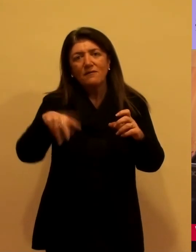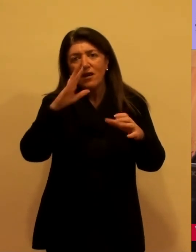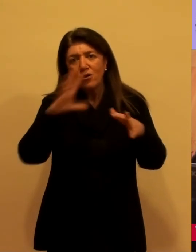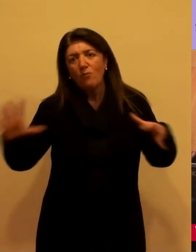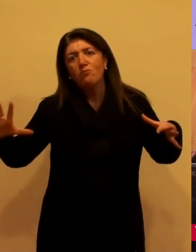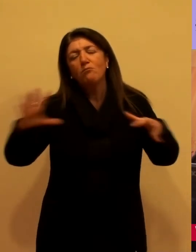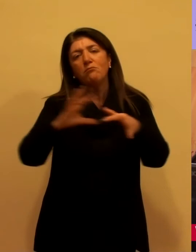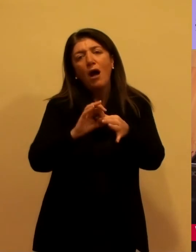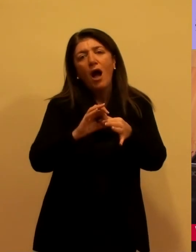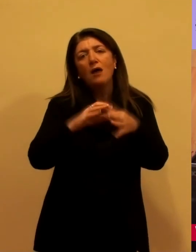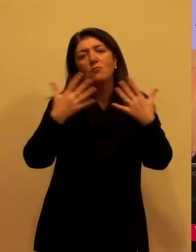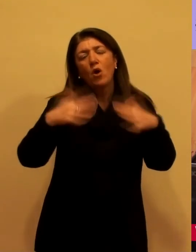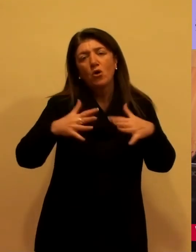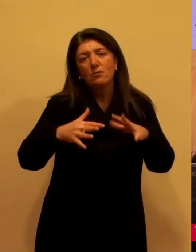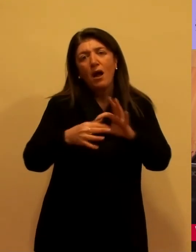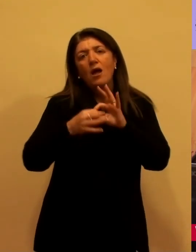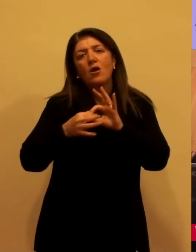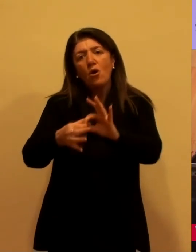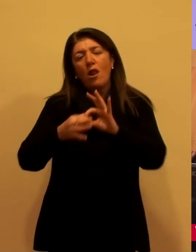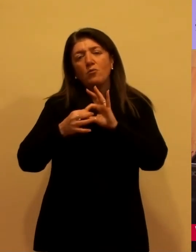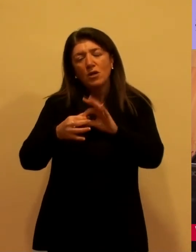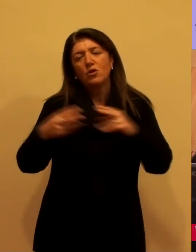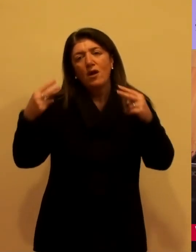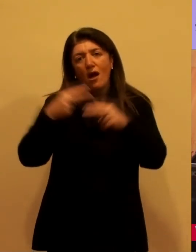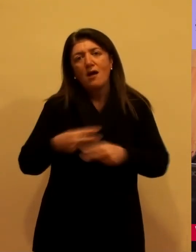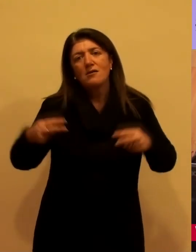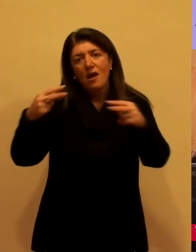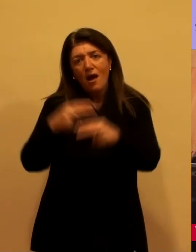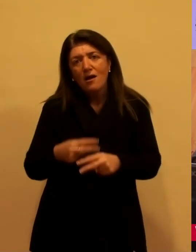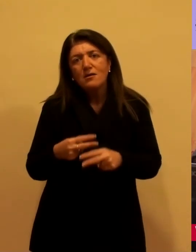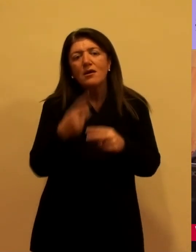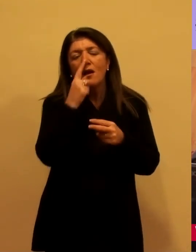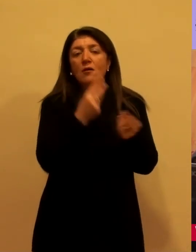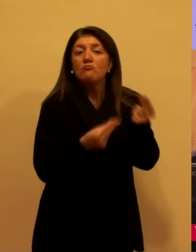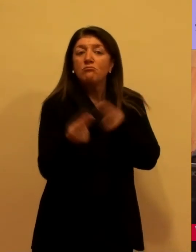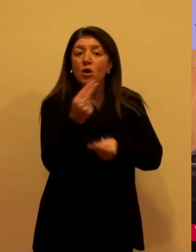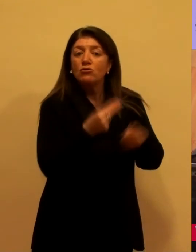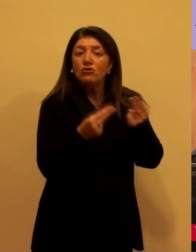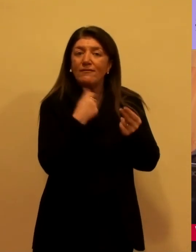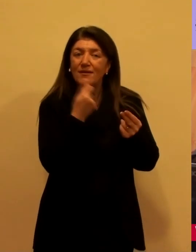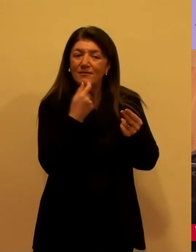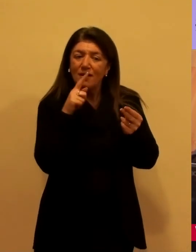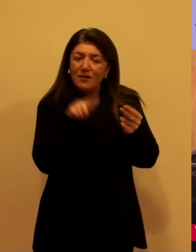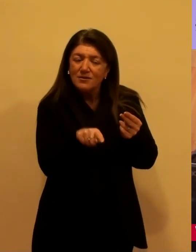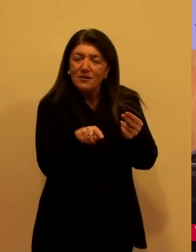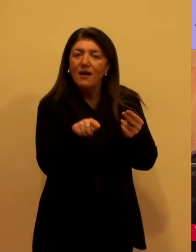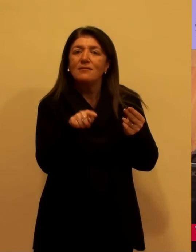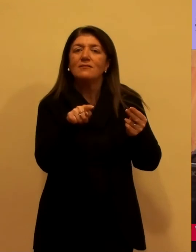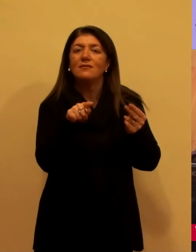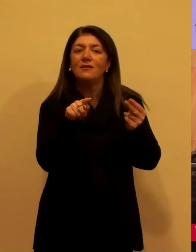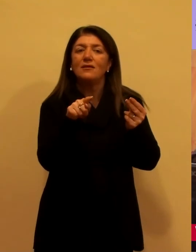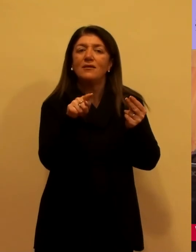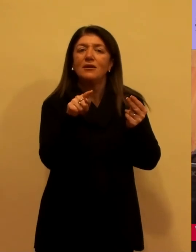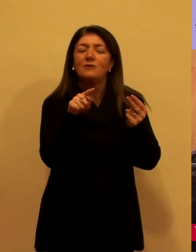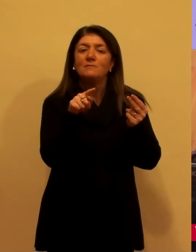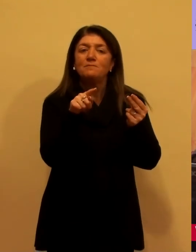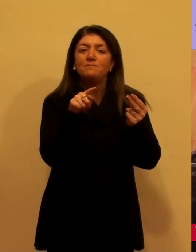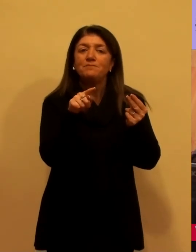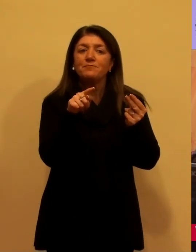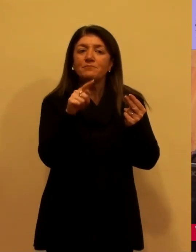che oramai collabora da anni in progetti interessanti, perché non sono solo pensati ovviamente per, in questo caso,